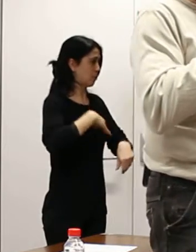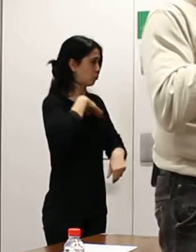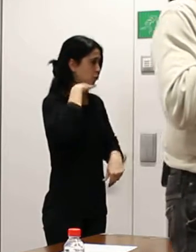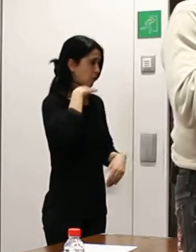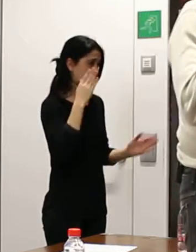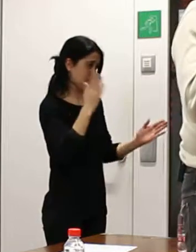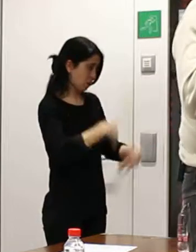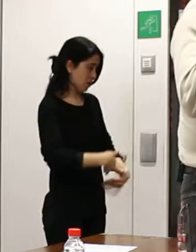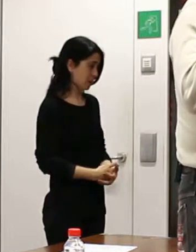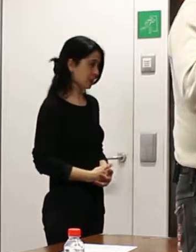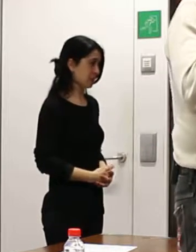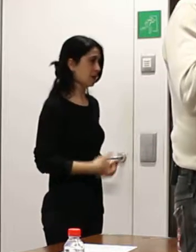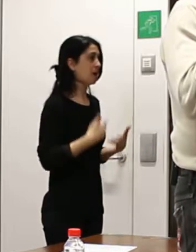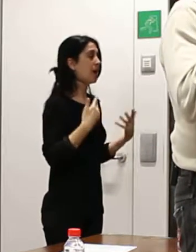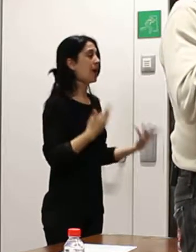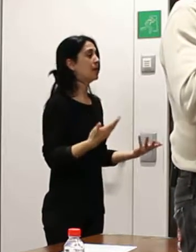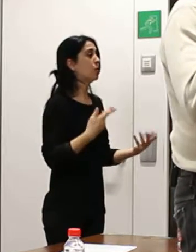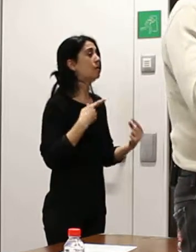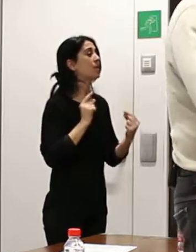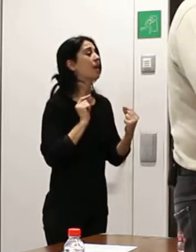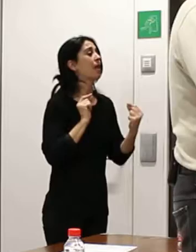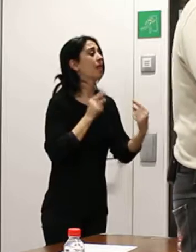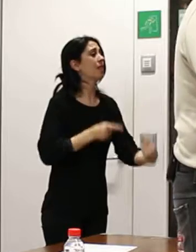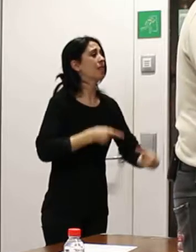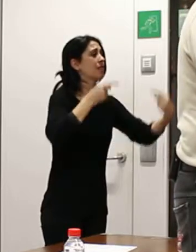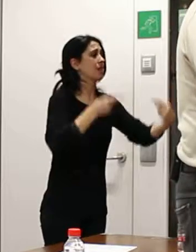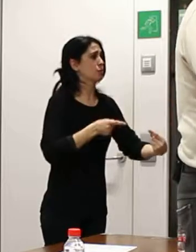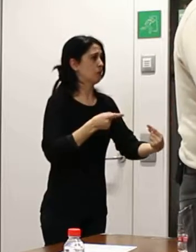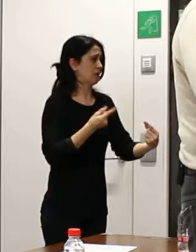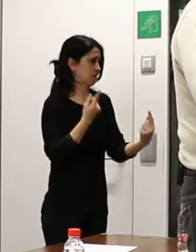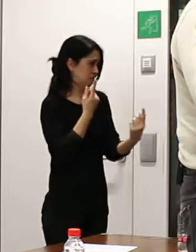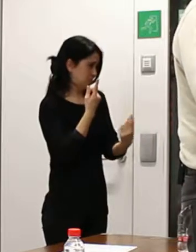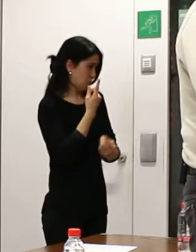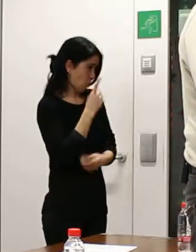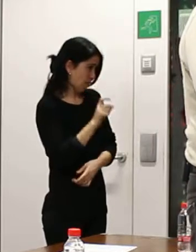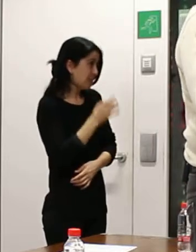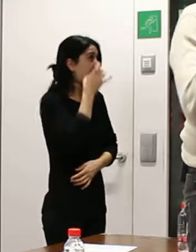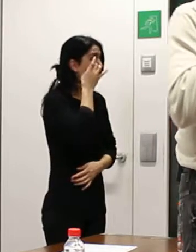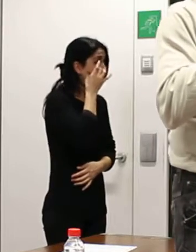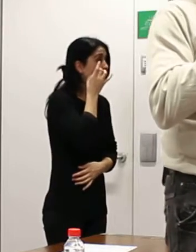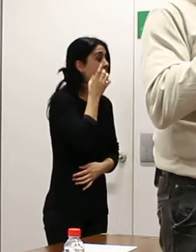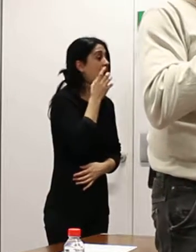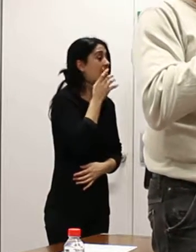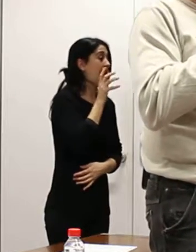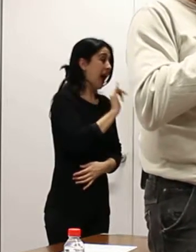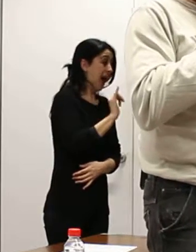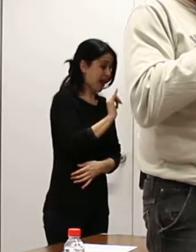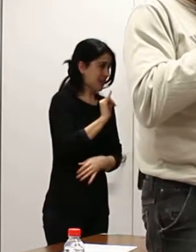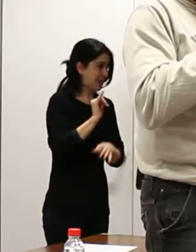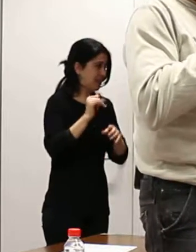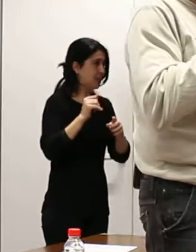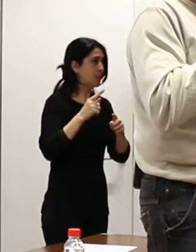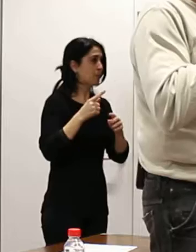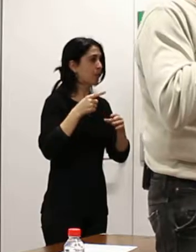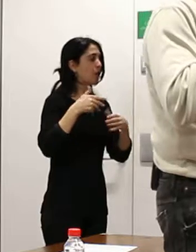todo esto que os cuento. Y entonces no vamos a discutir. A lo mejor sí tenemos, porque es una forma de verlo también, pero no lo podemos extraer. ¿Por qué? Pues